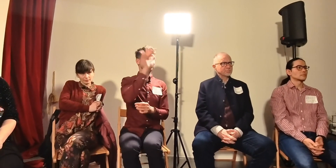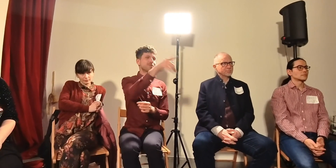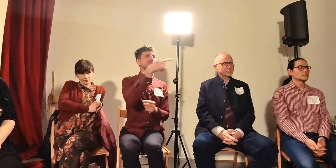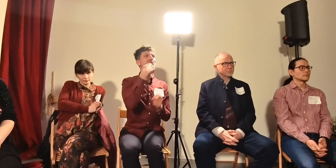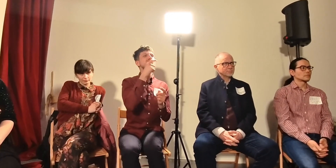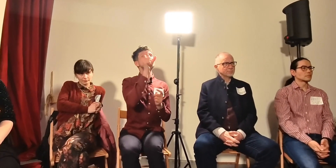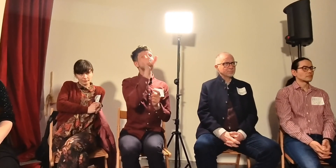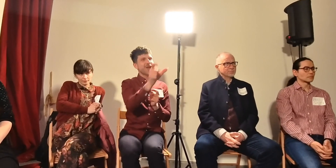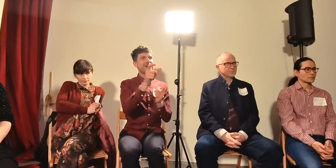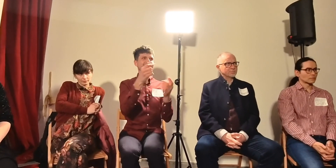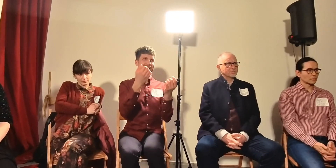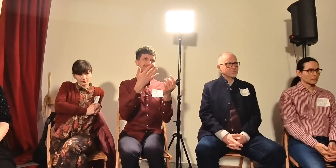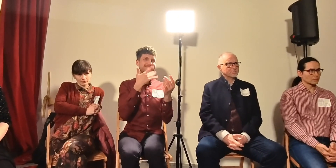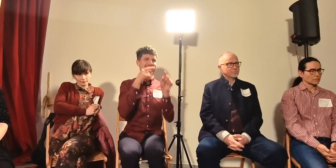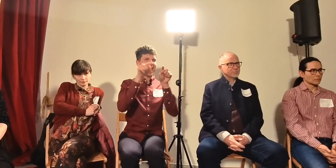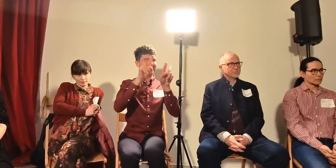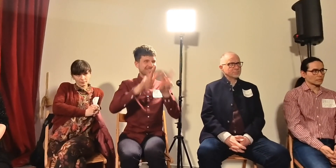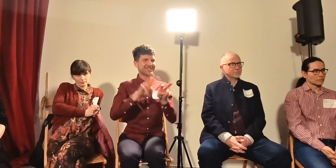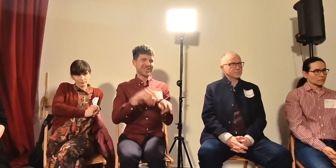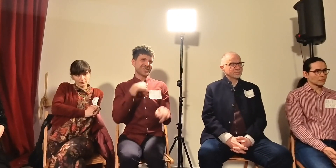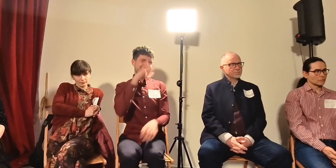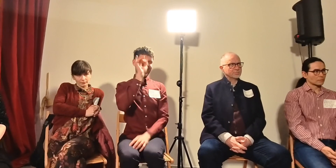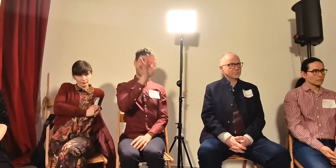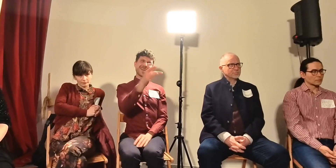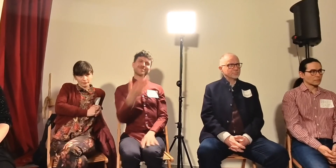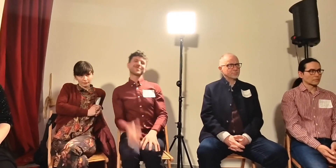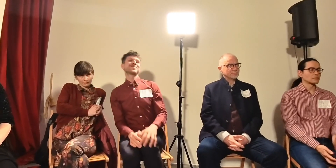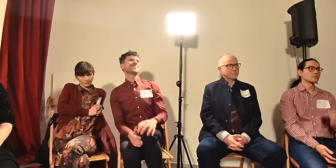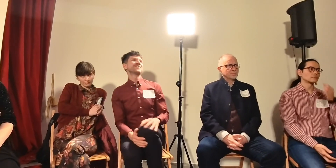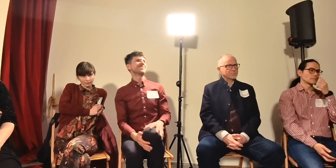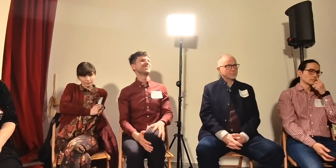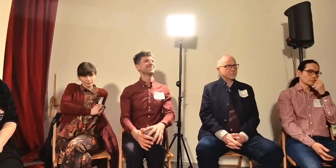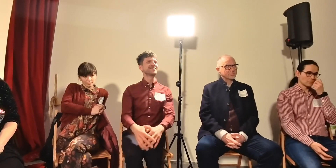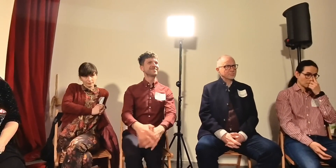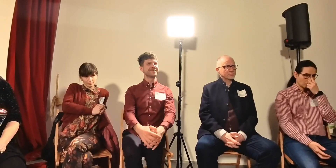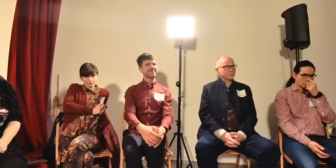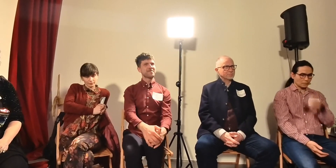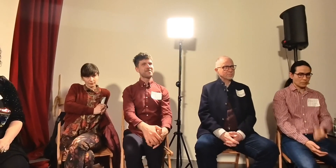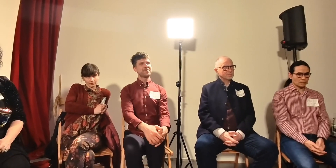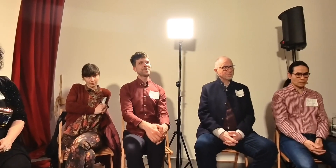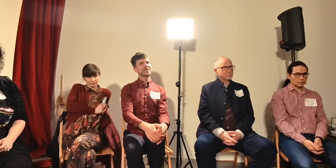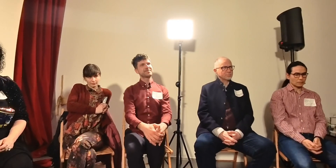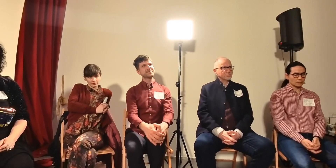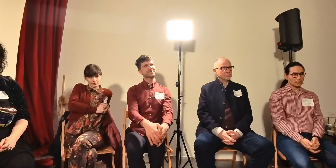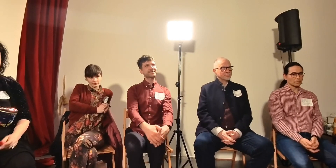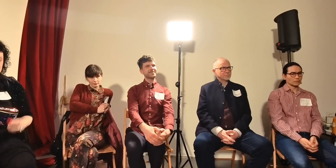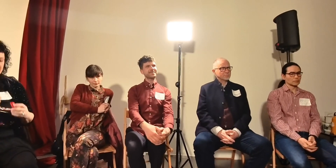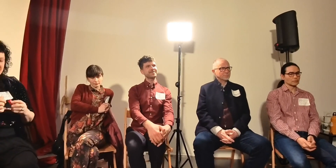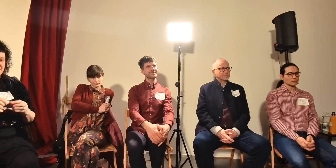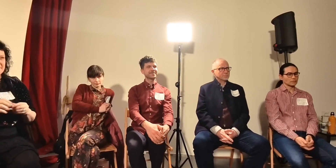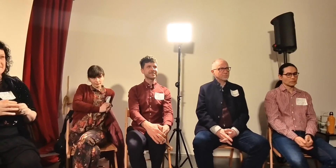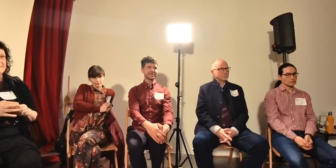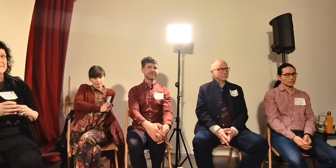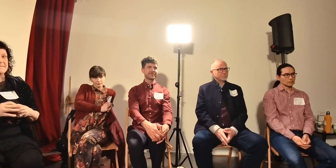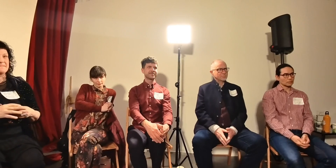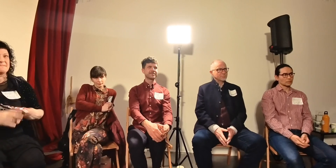velmi důležité. Takže já vlastně chápu tady, co bylo řečeno, protože se mě to i dotýká a přijde mi to důležité to tady zmínit.